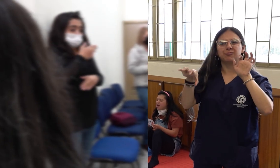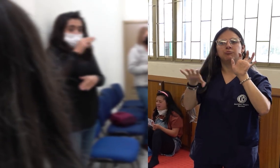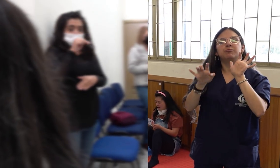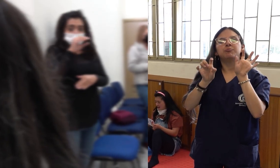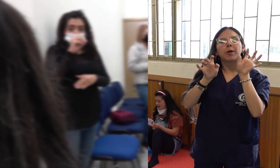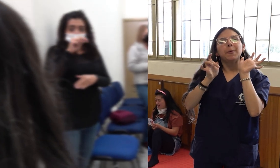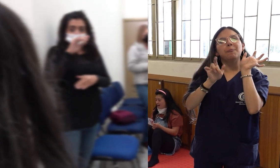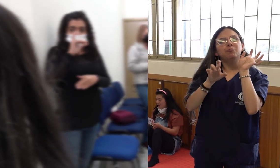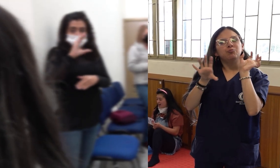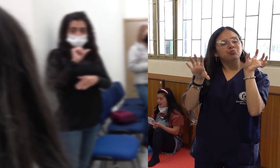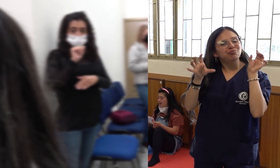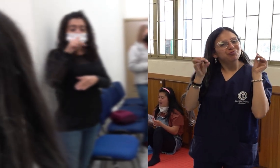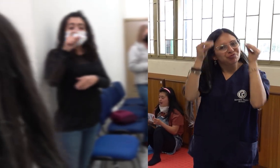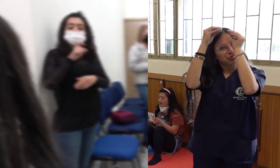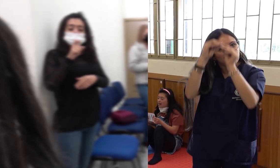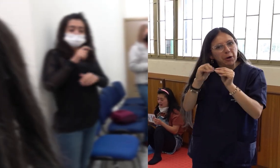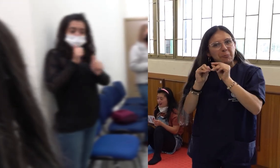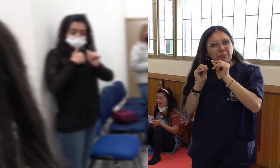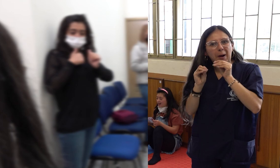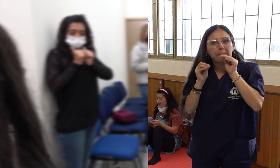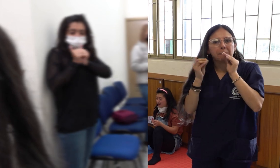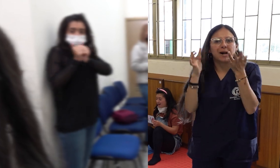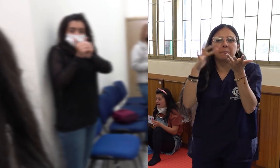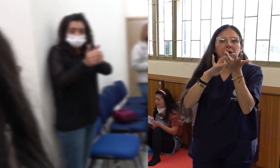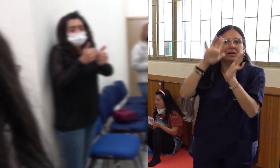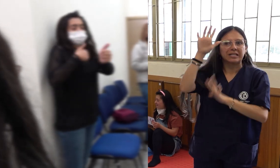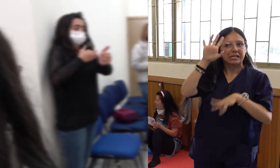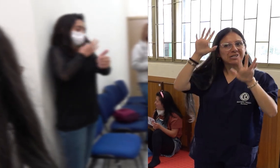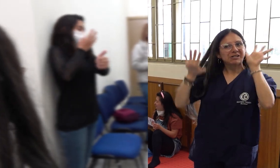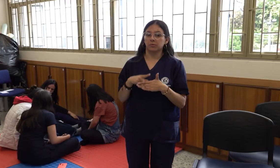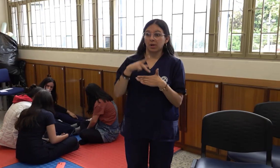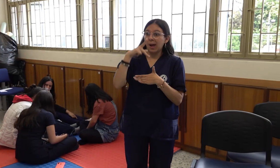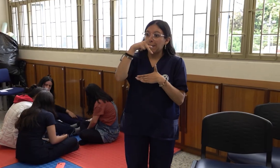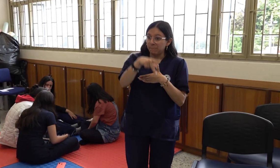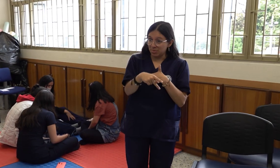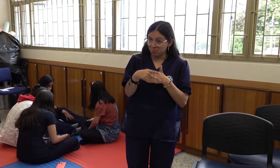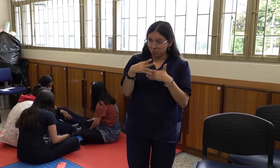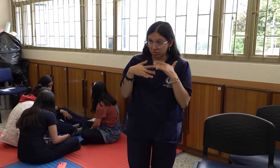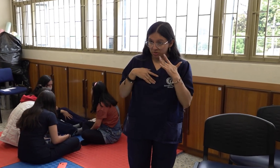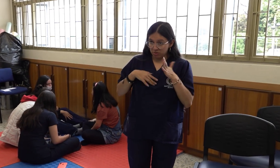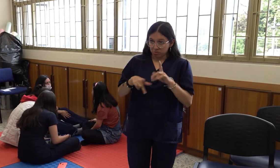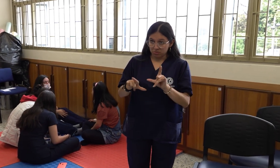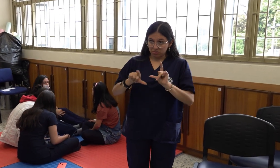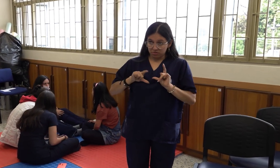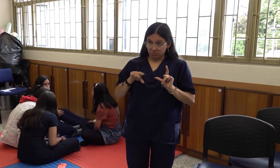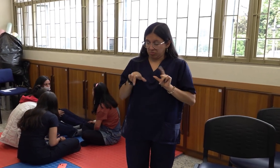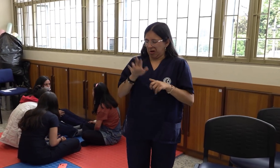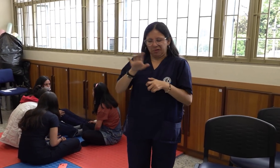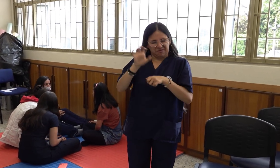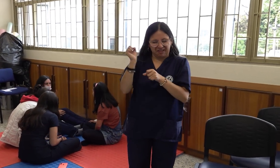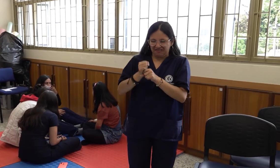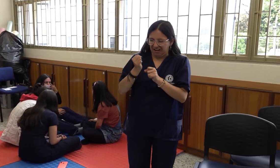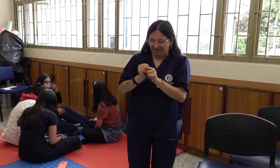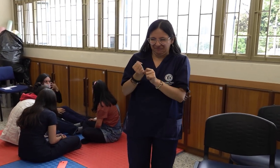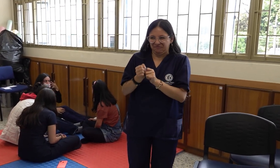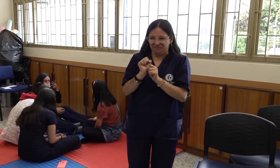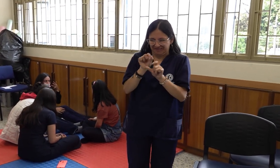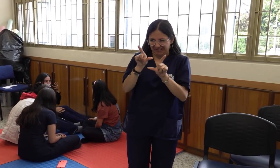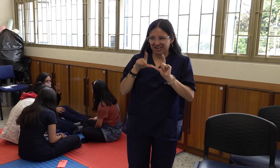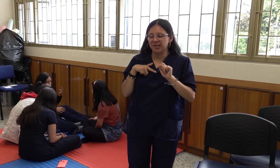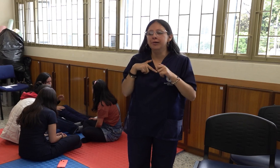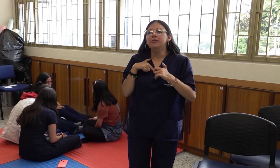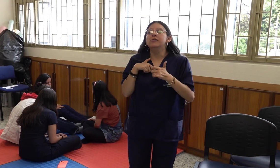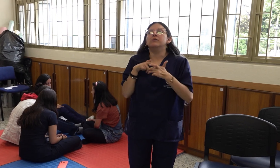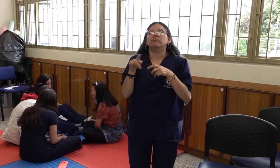Para esto se diseñó un ambiente virtual de aprendizaje donde se presentan diferentes temas y actividades